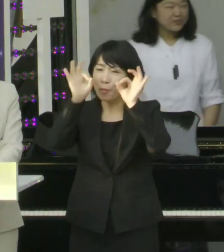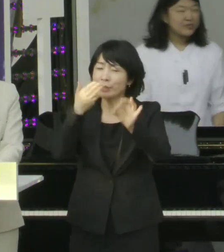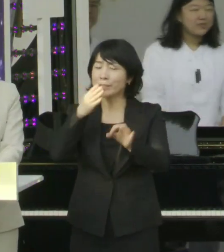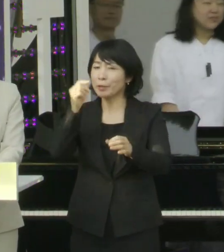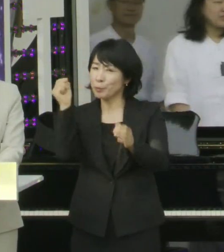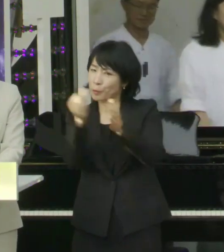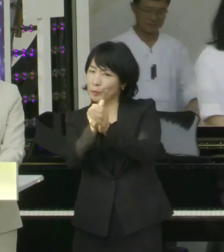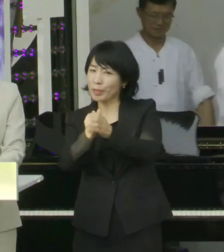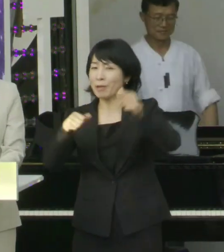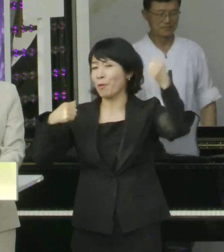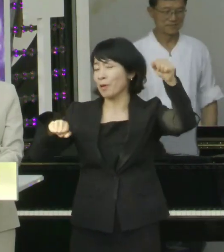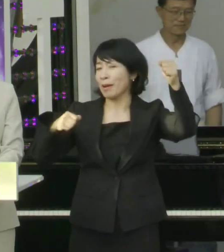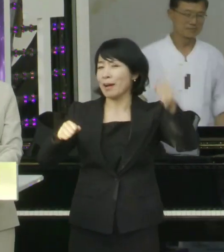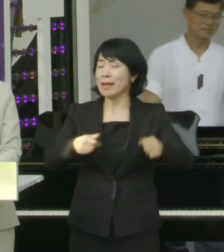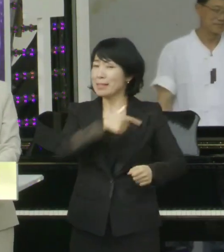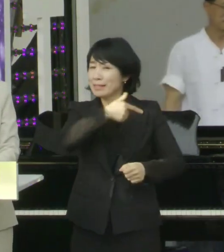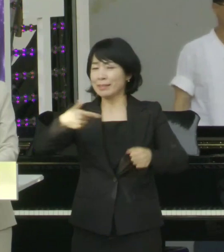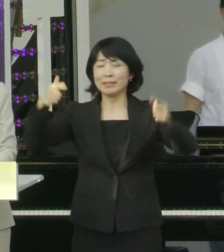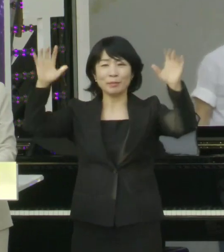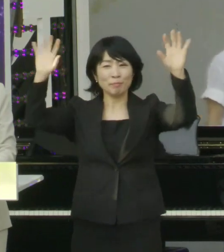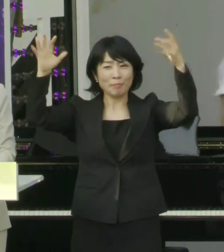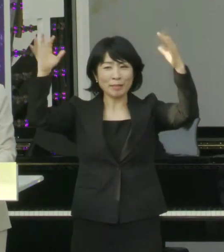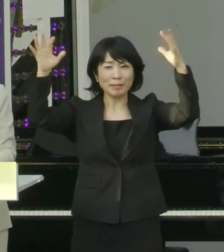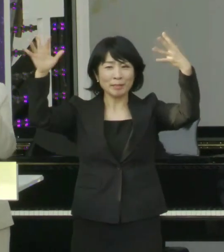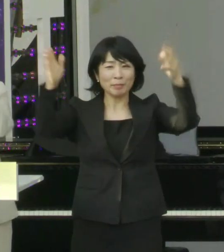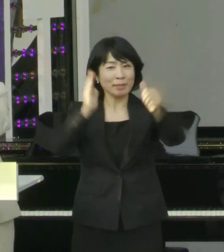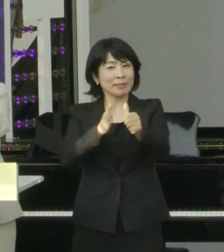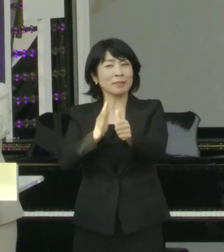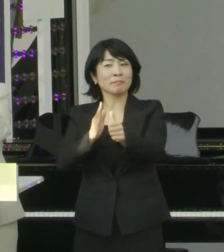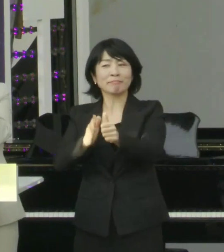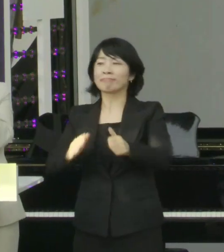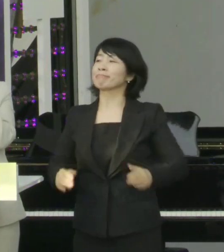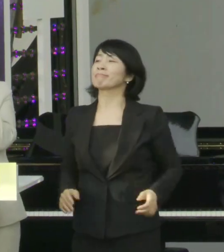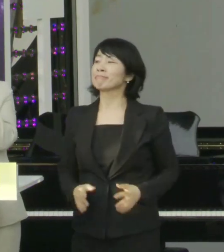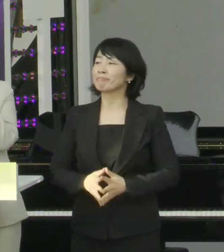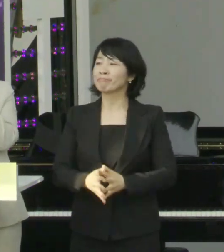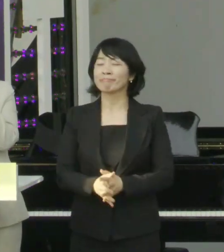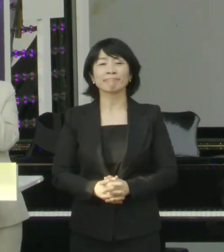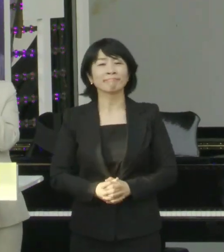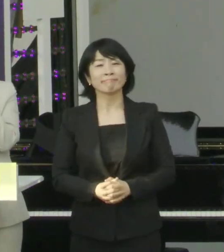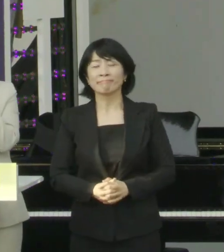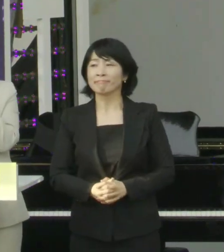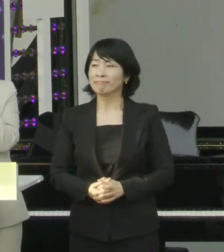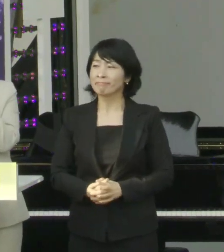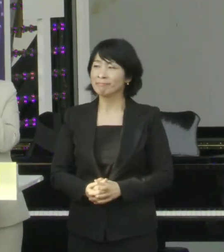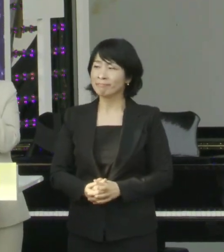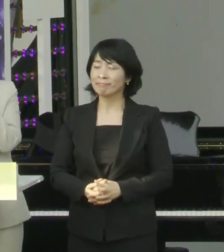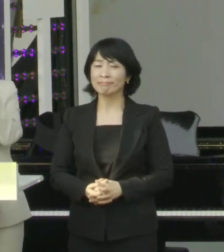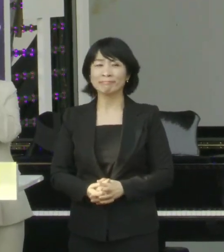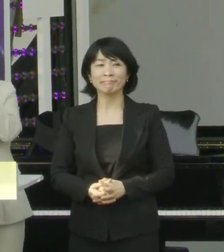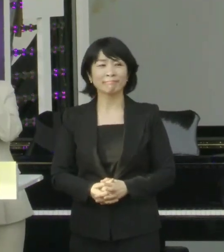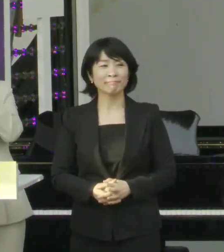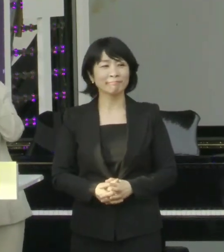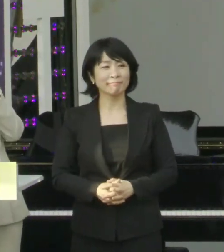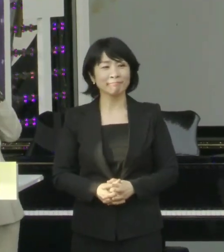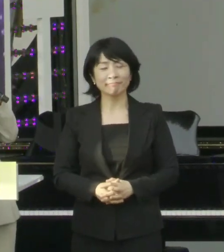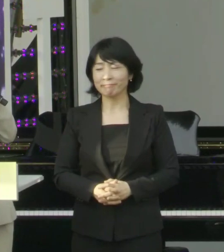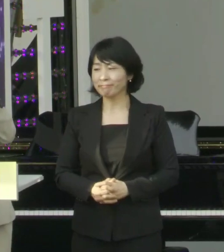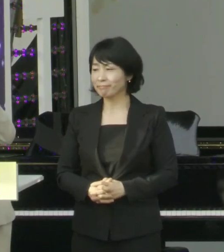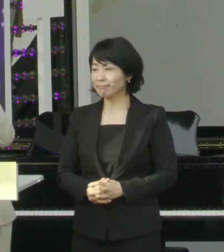공연이 아닐까 싶습니다. 큰 박수로 여러분 맞이해주시죠. Ladies and gentlemen, please give a big round of applause.